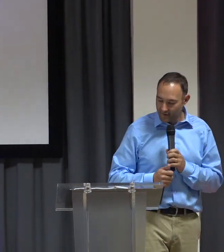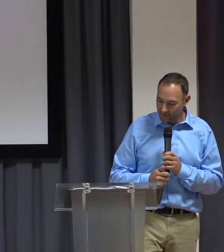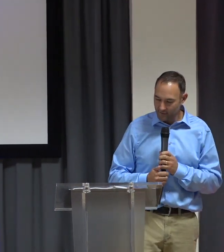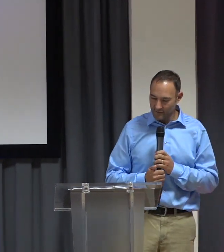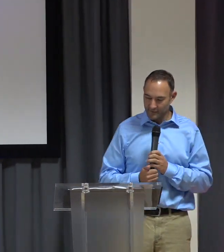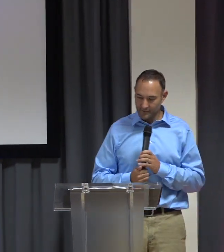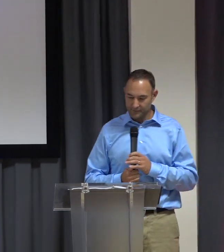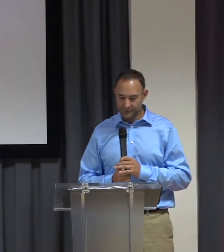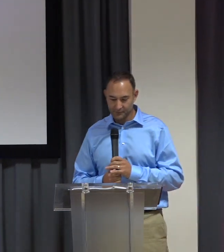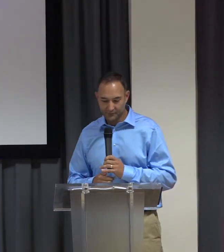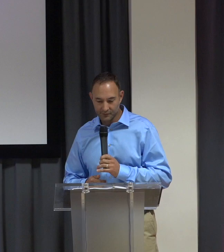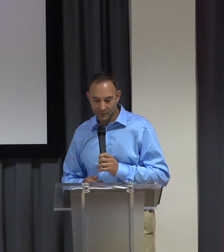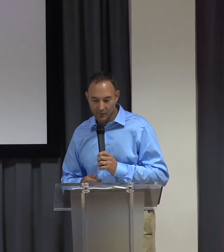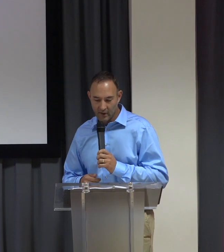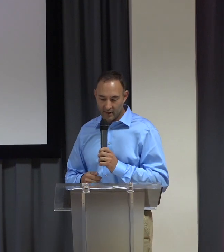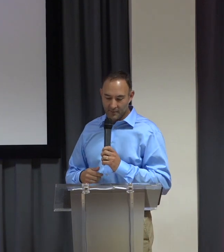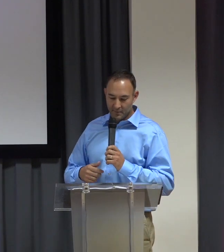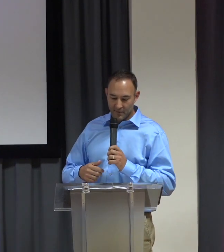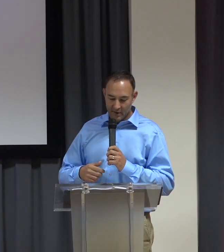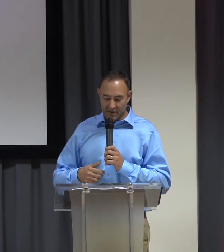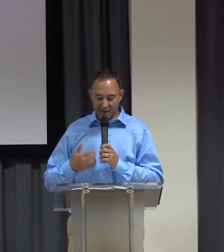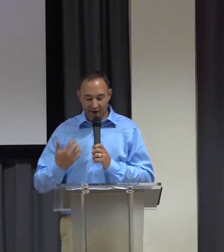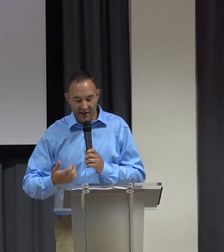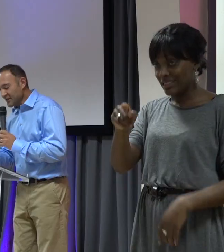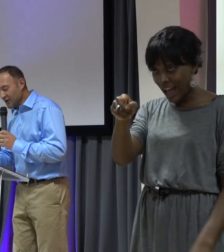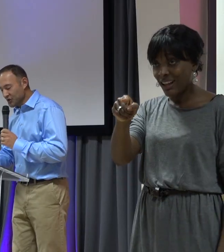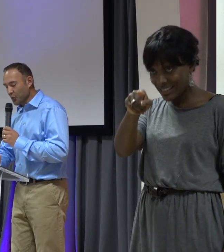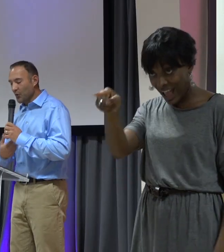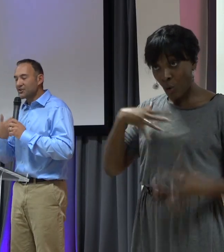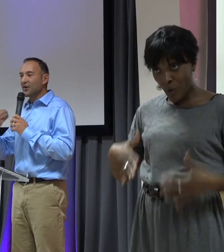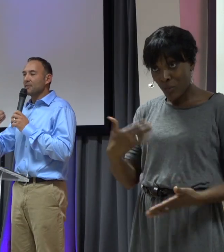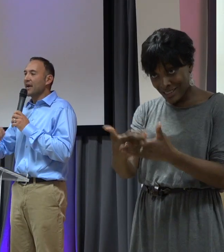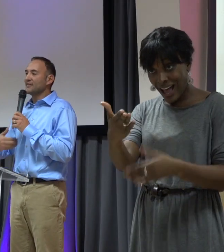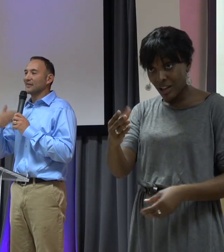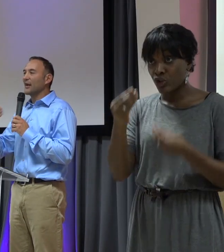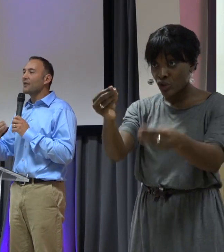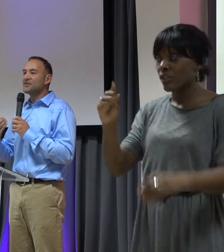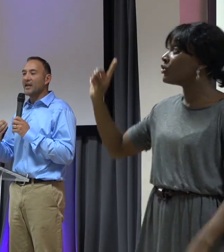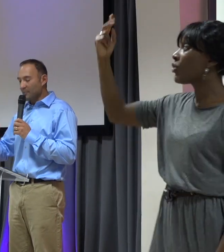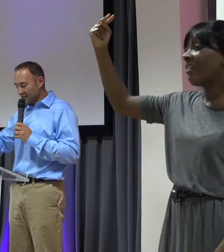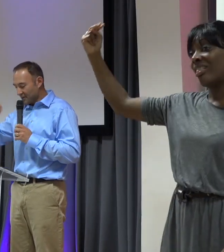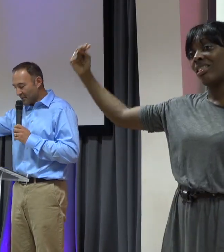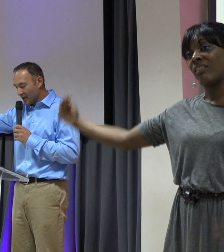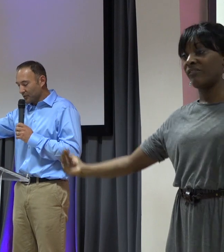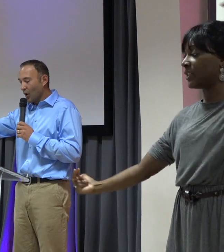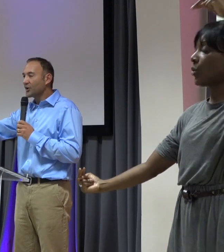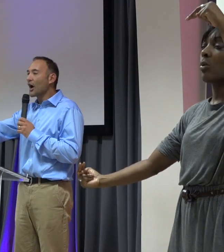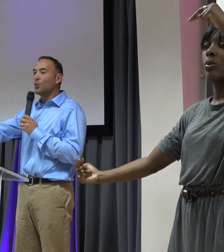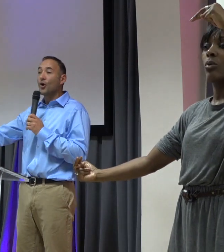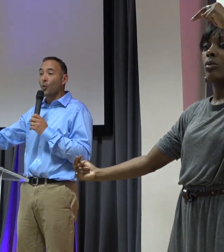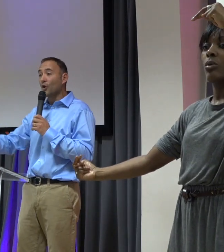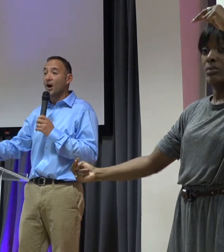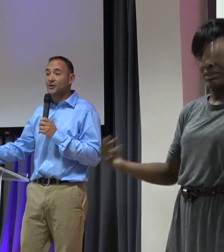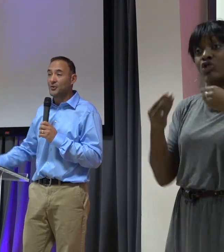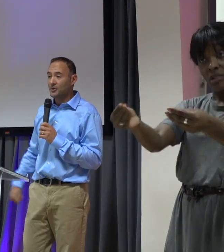God. vraiment mes amis, faire ça c'est vraiment avoir une vision très basse de Dieu. Because it's very dangerous when we start to make declarative statements about what God